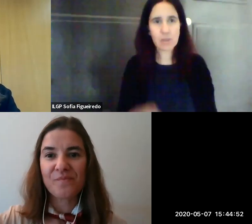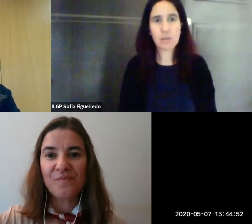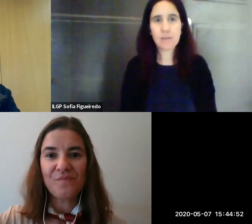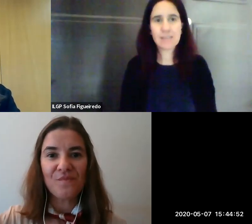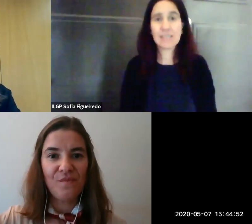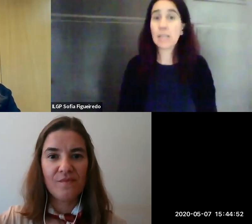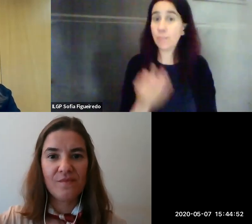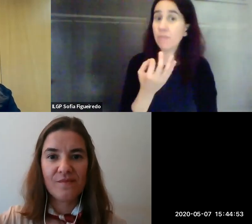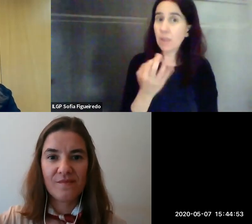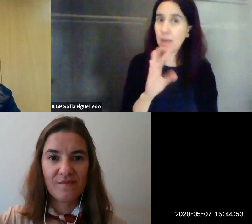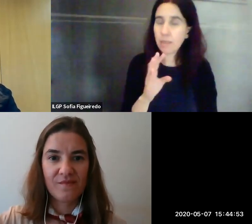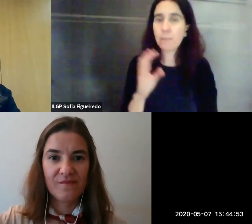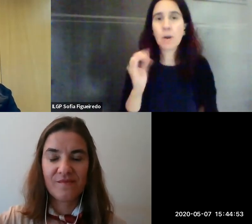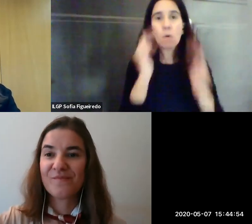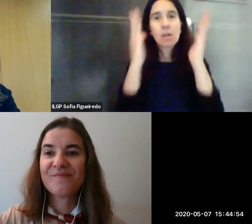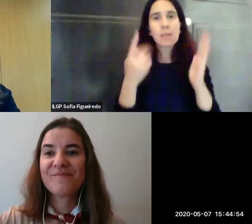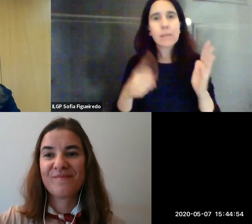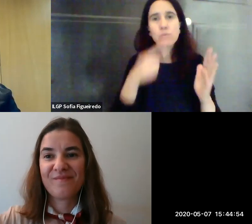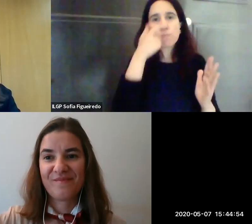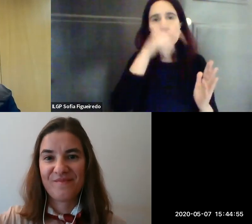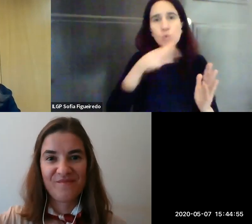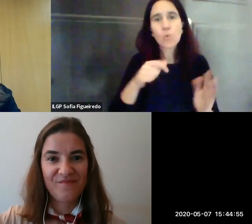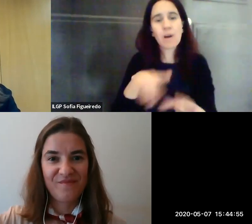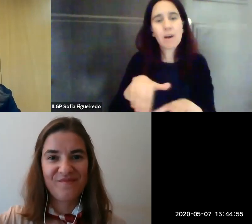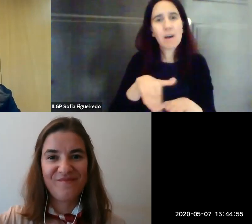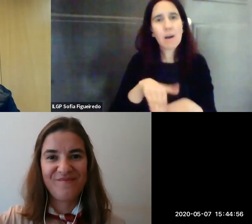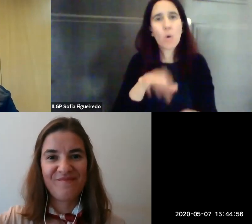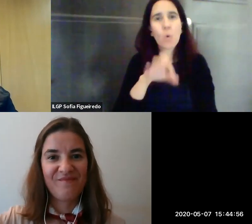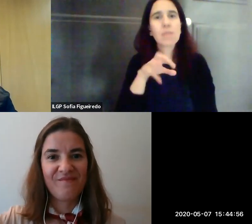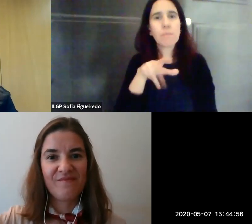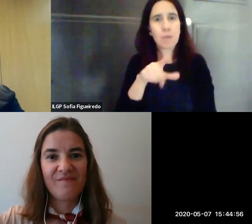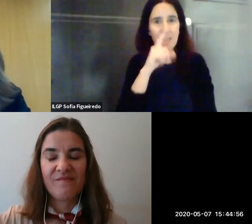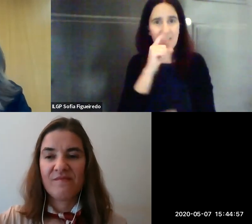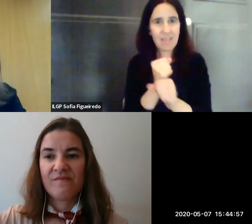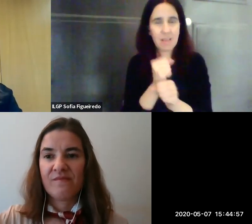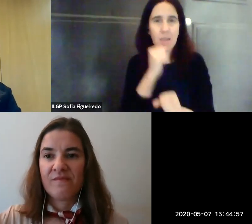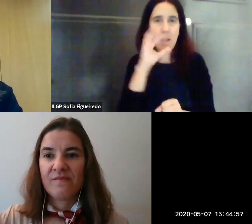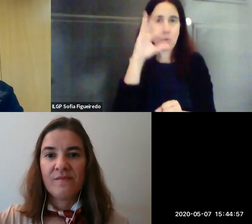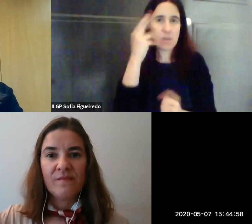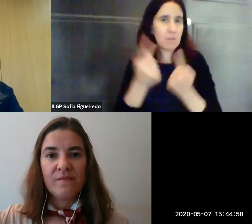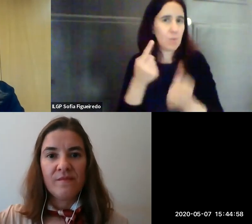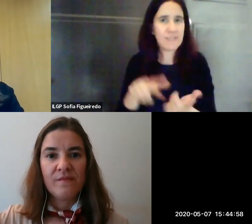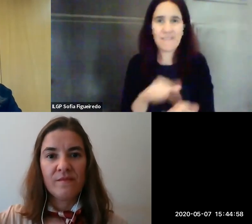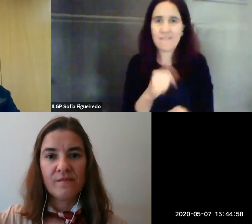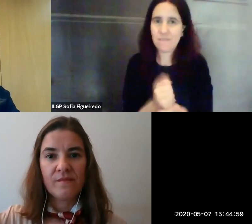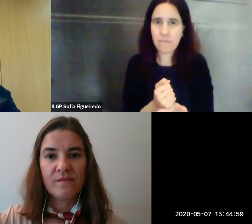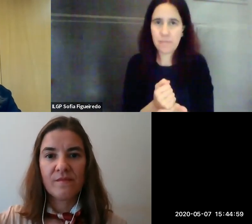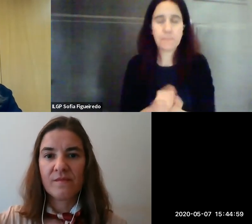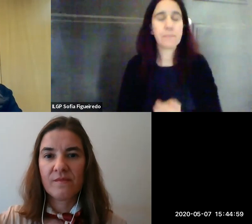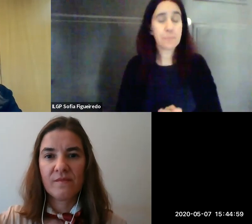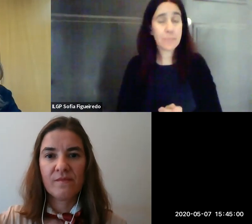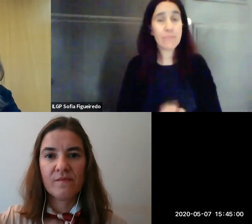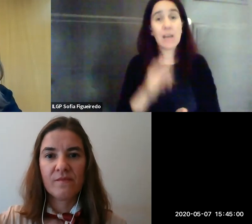uma organização que é composta por 8.000 pessoas, portanto há sempre qualquer coisa a acontecer. O que acontece aqui é que nós